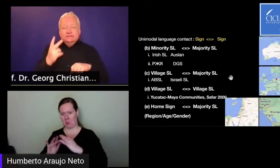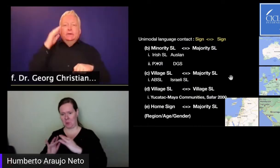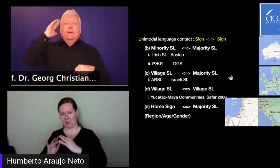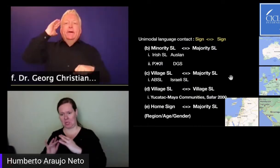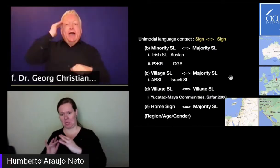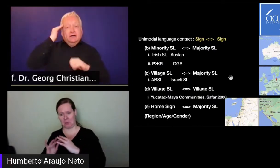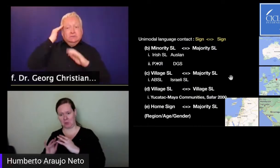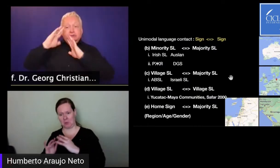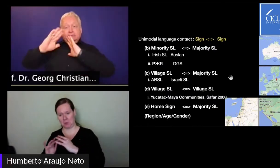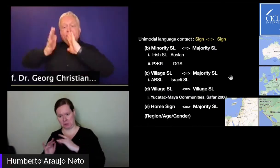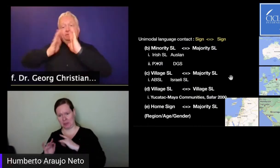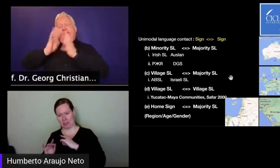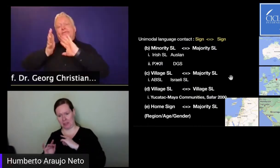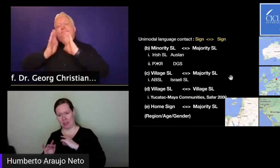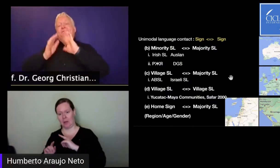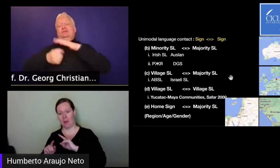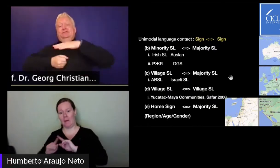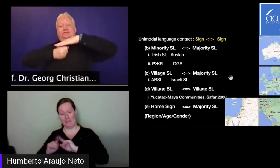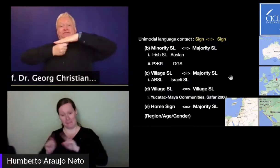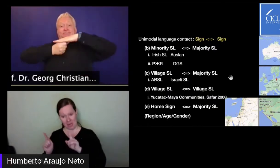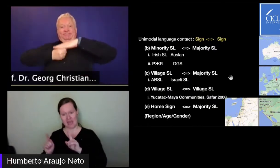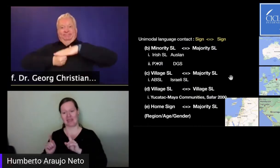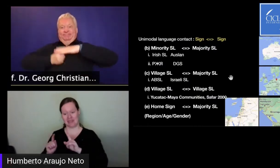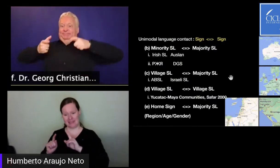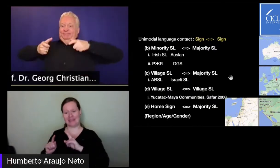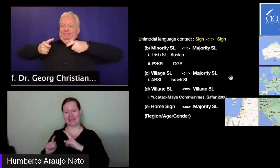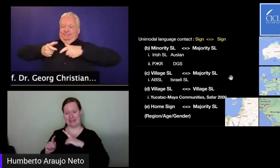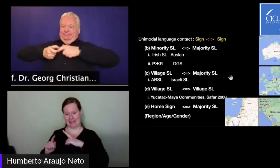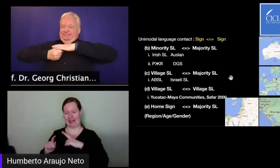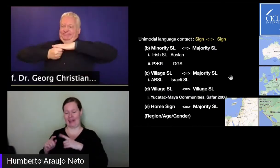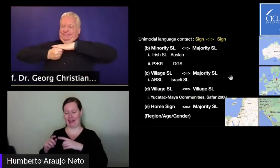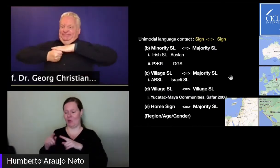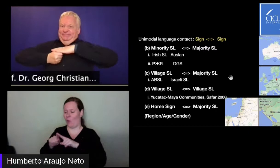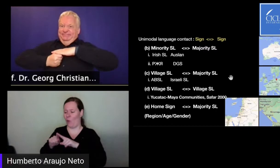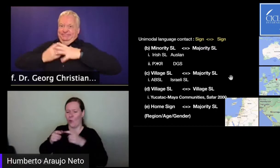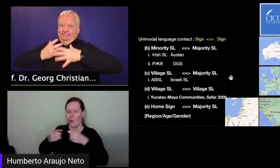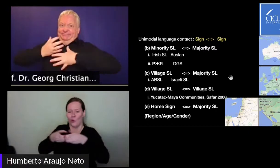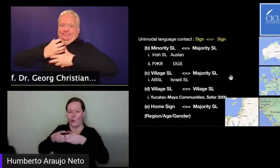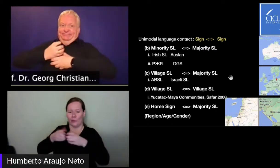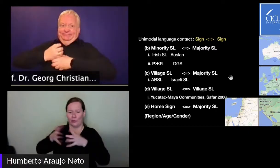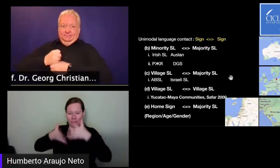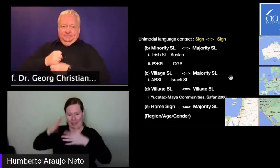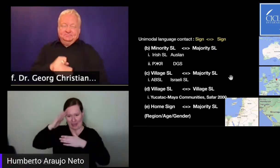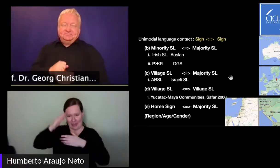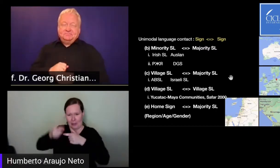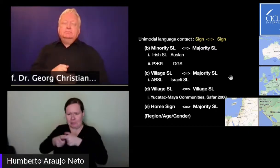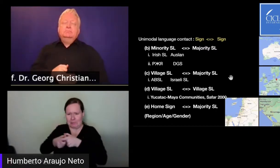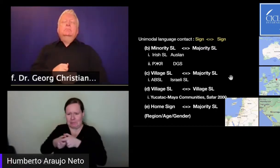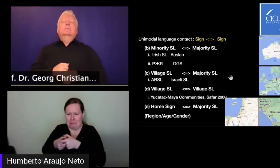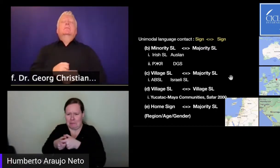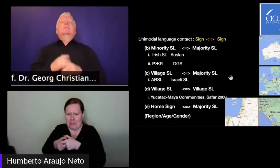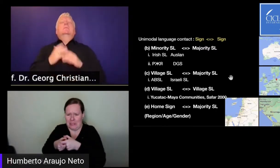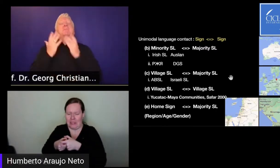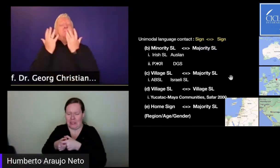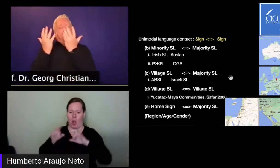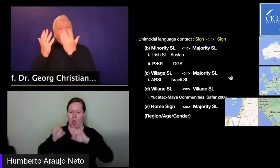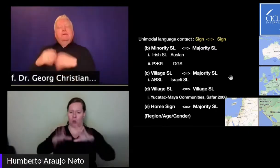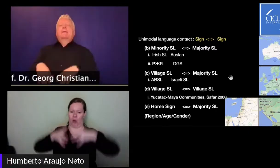E esse contato, foi possível, né? Apesar de serem línguas de sinais diferentes ali naquele